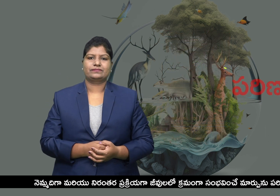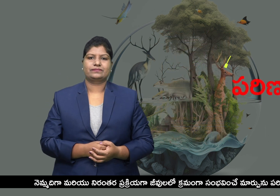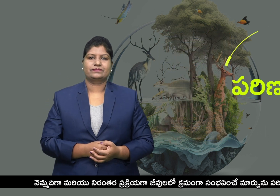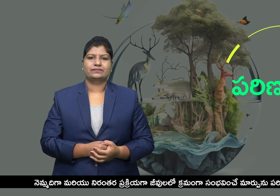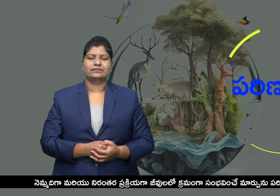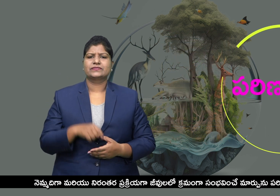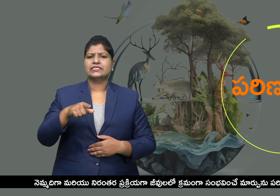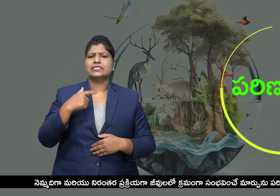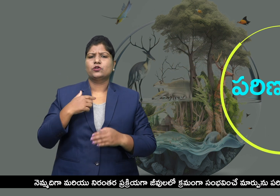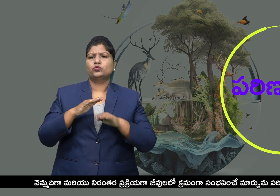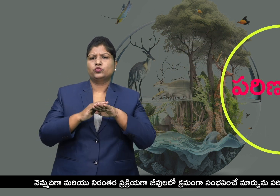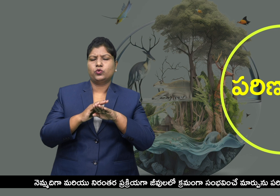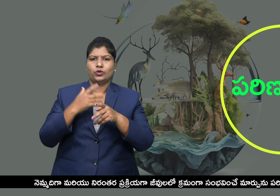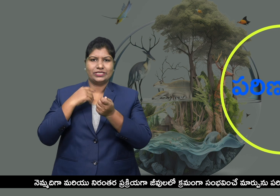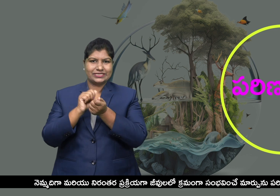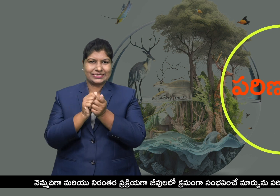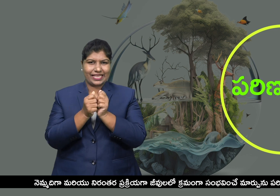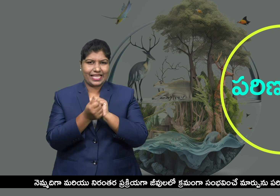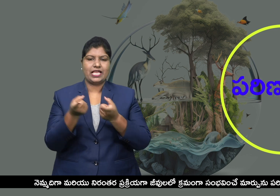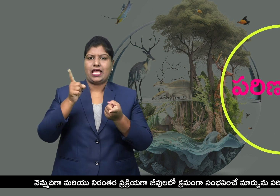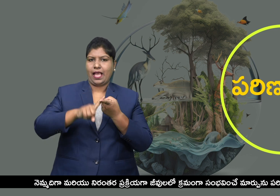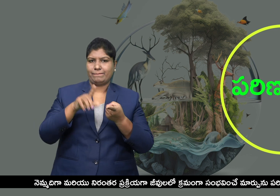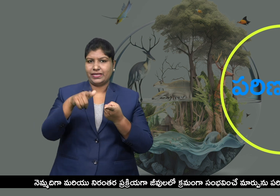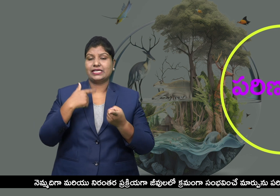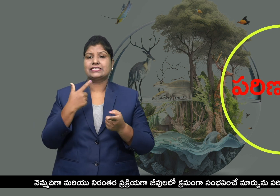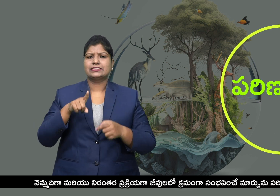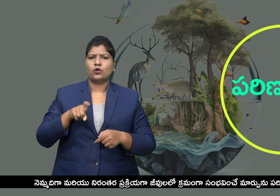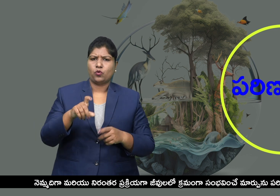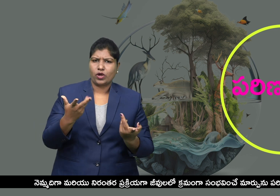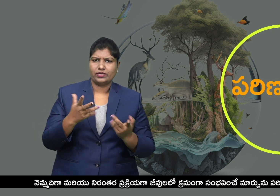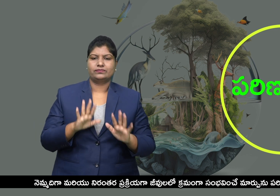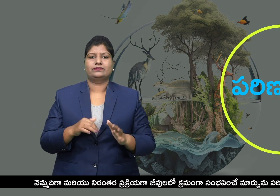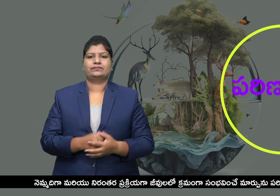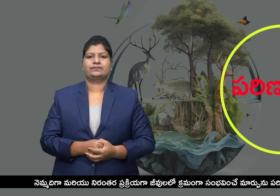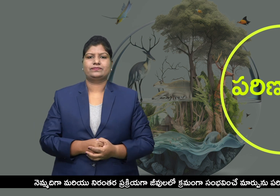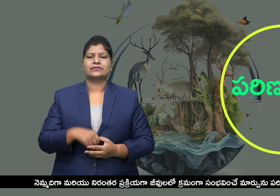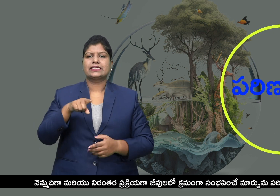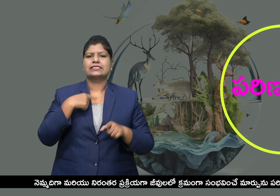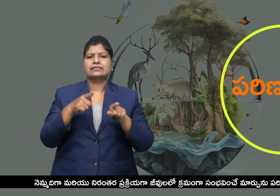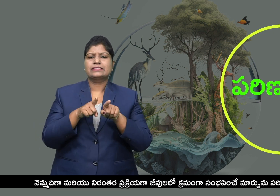నెమ్మదిగా మరియు నిరంతర ప్రక్రియగా జీవులలో క్రమంగా సంభవించే మార్పును పరిణామం